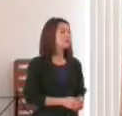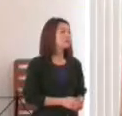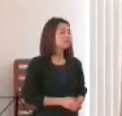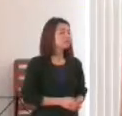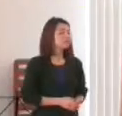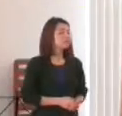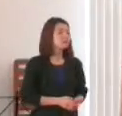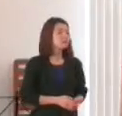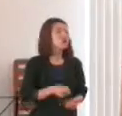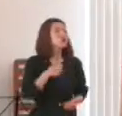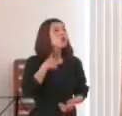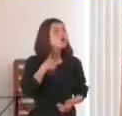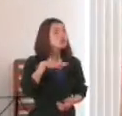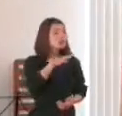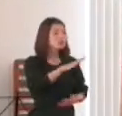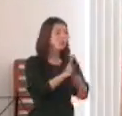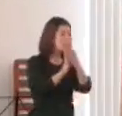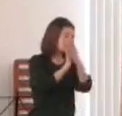生きる。